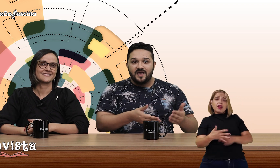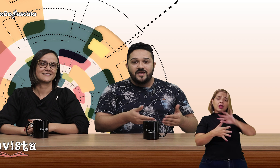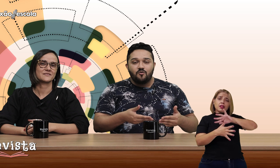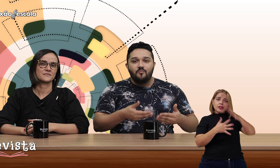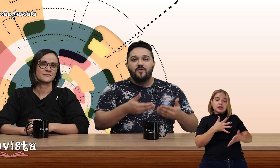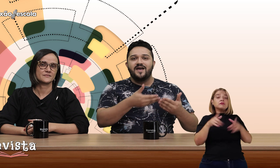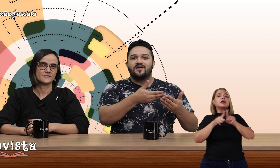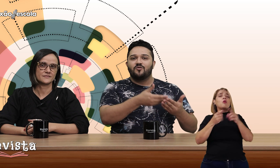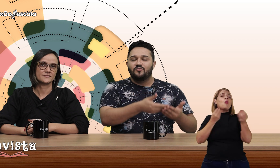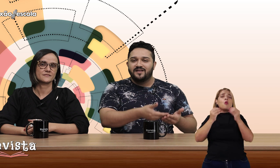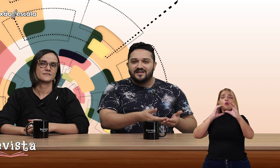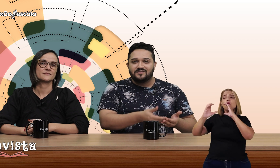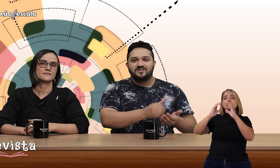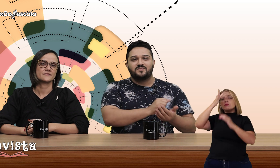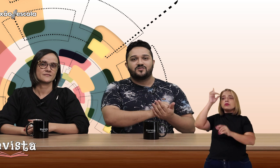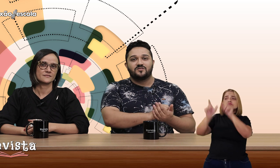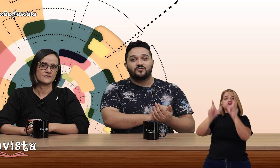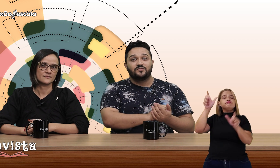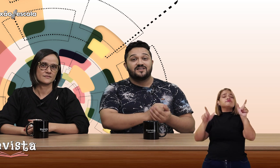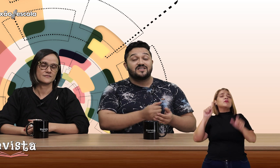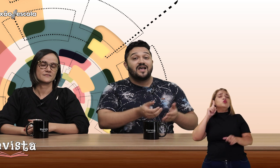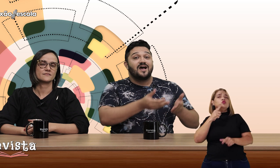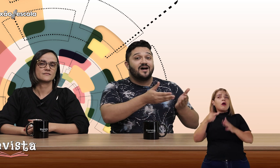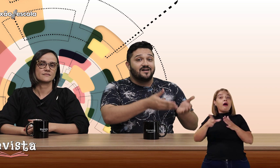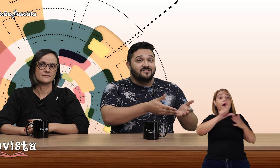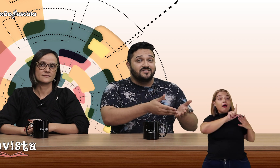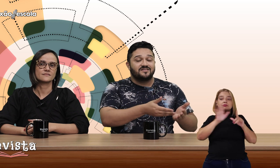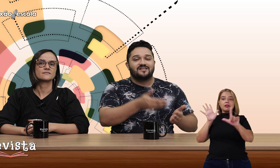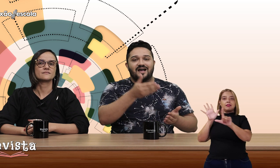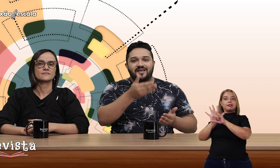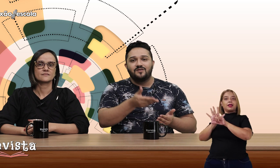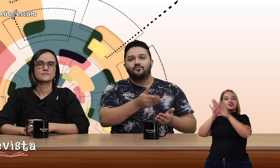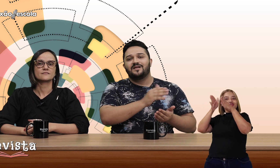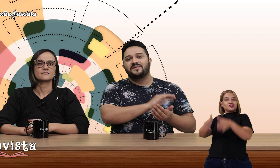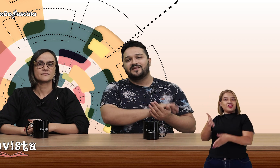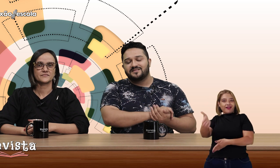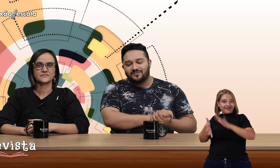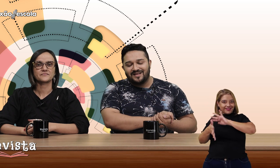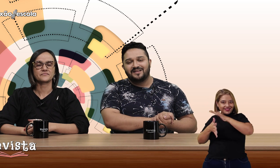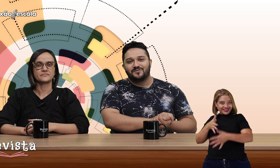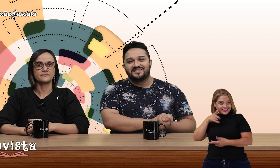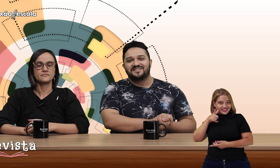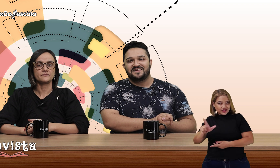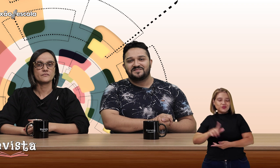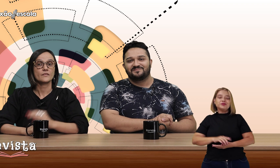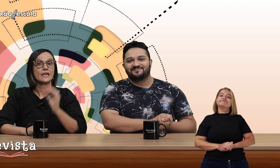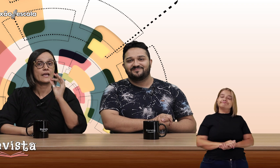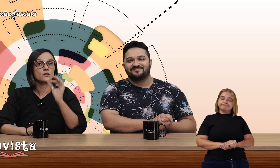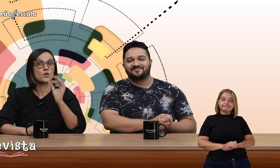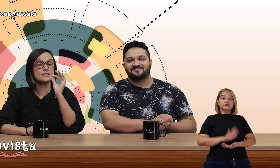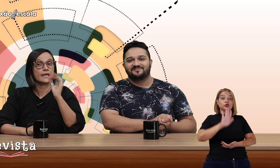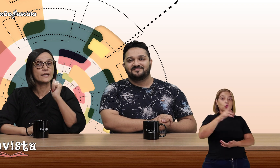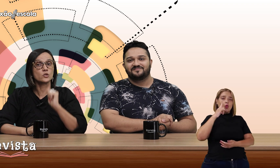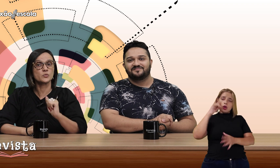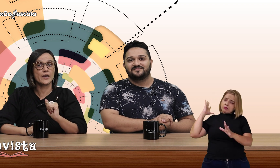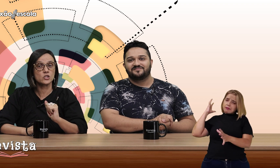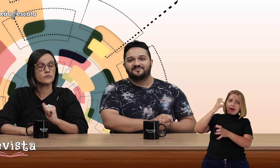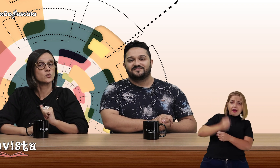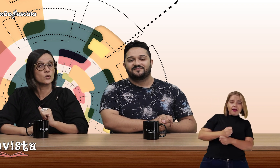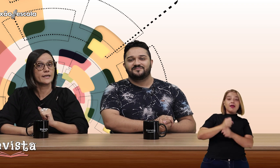e como era a comunicação das pessoas surdas antes da regulamentação da língua de sinais. Em nossa retrospectiva do